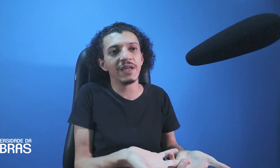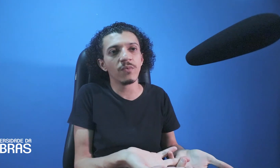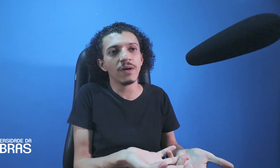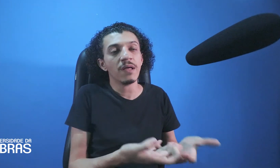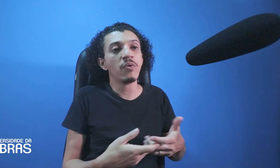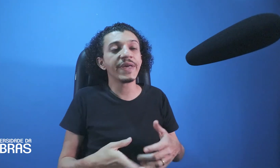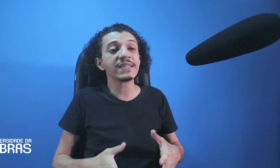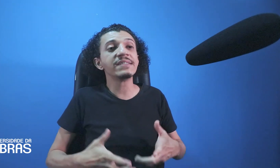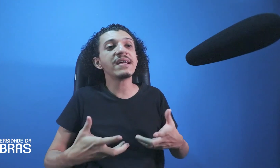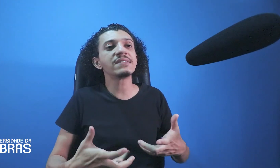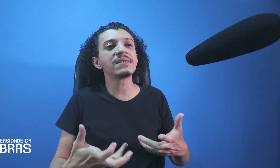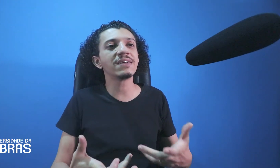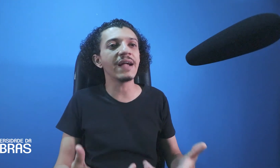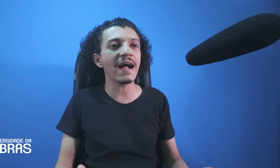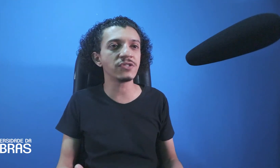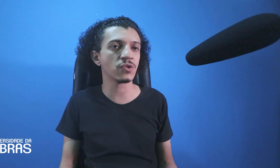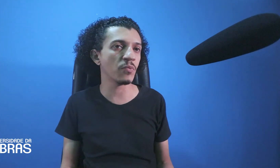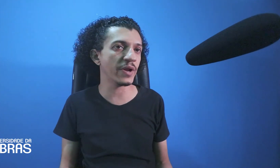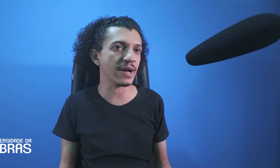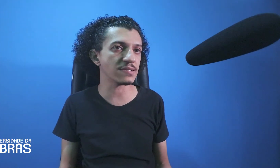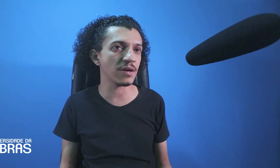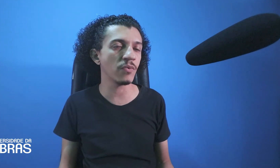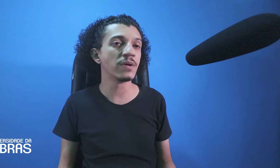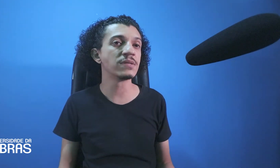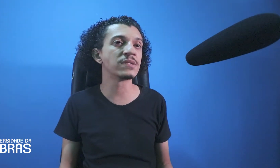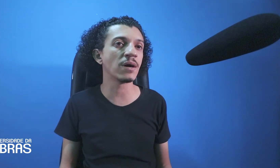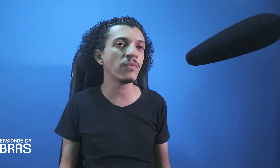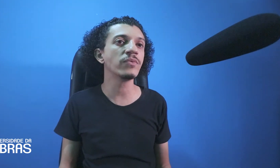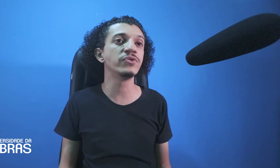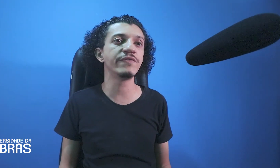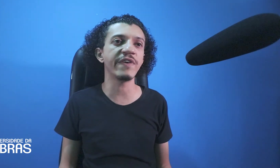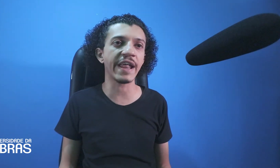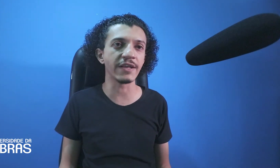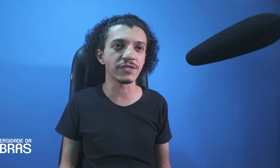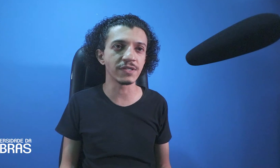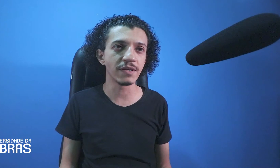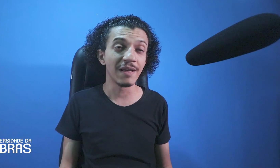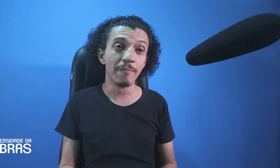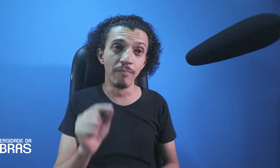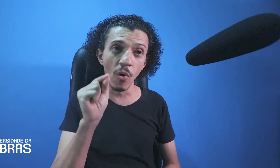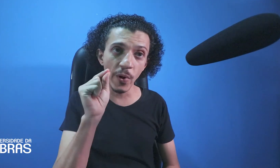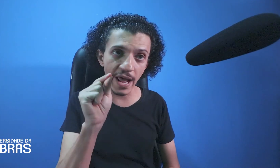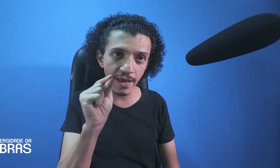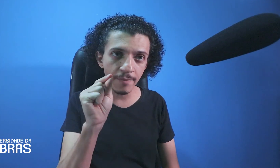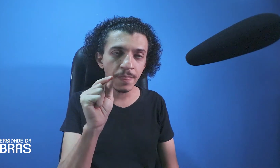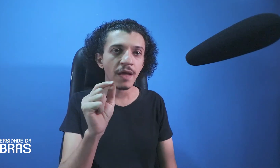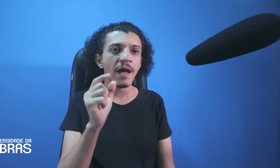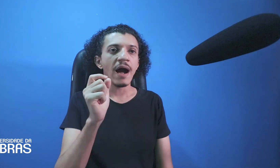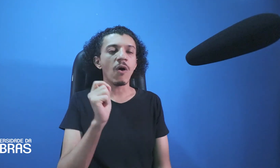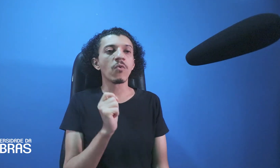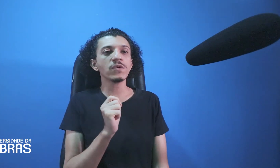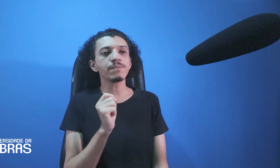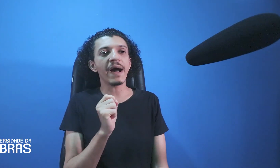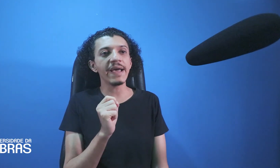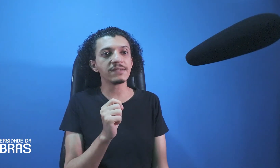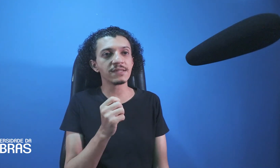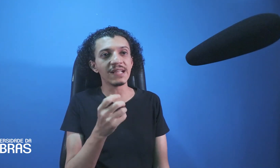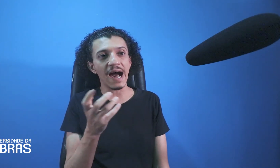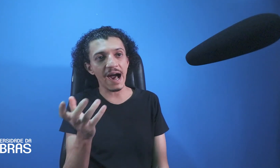língua? Porque as necessidades de comunicação são diferentes. Porém, alguns países da